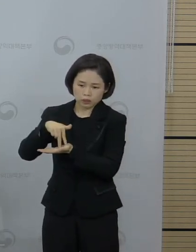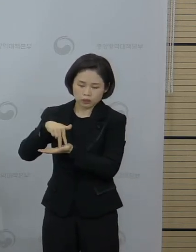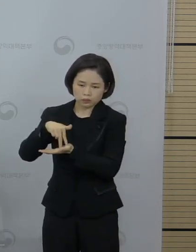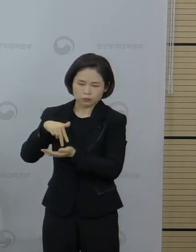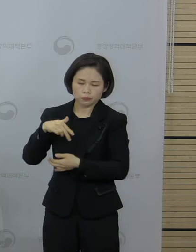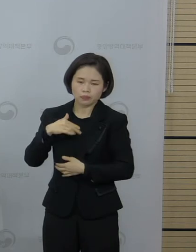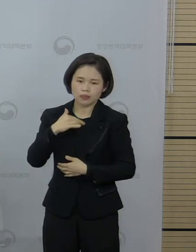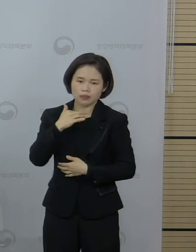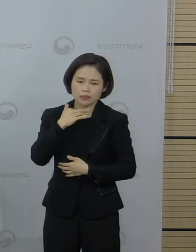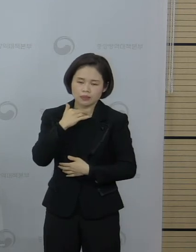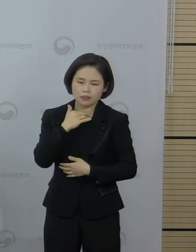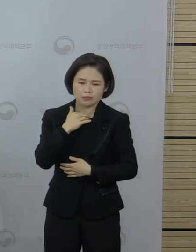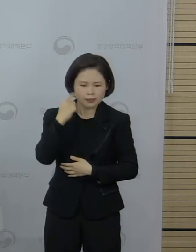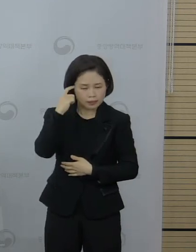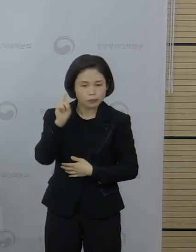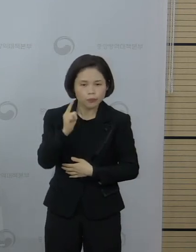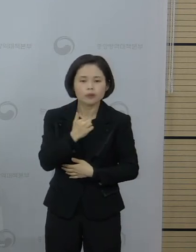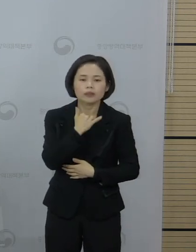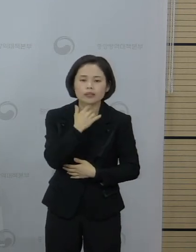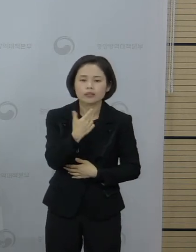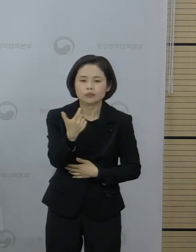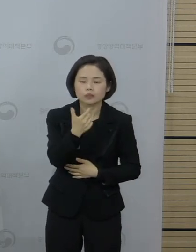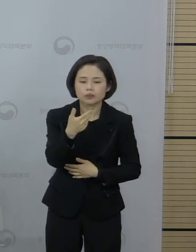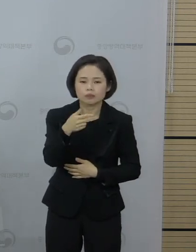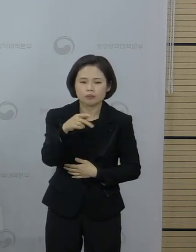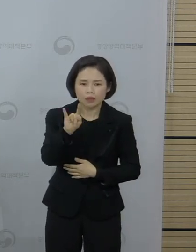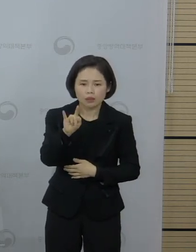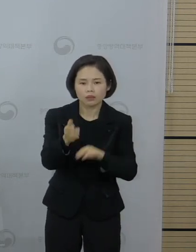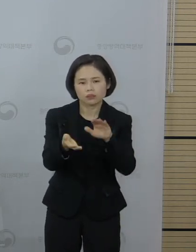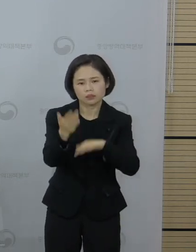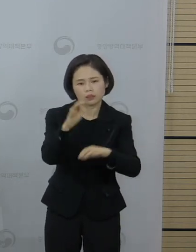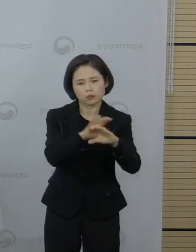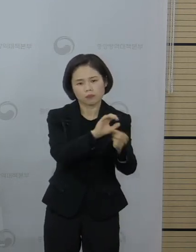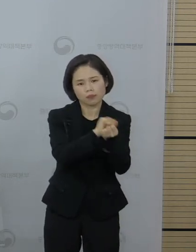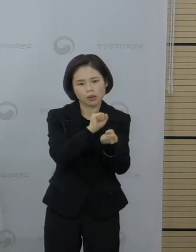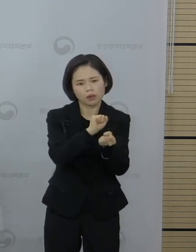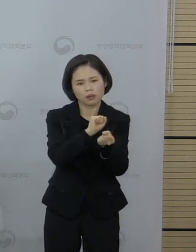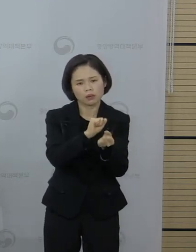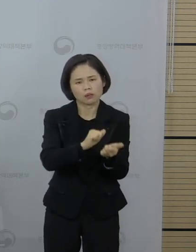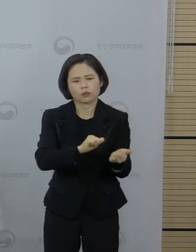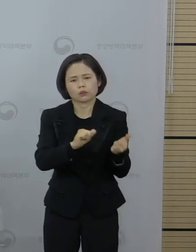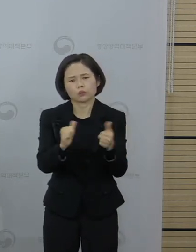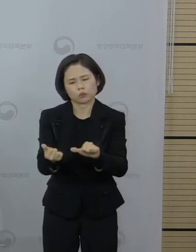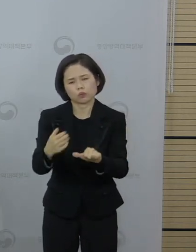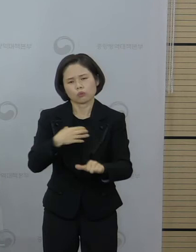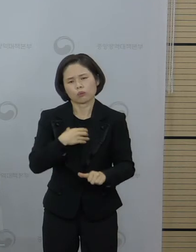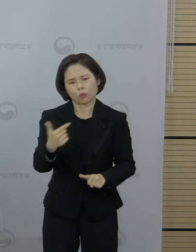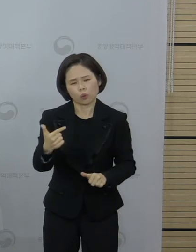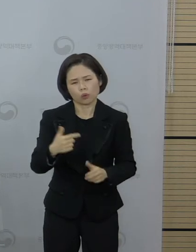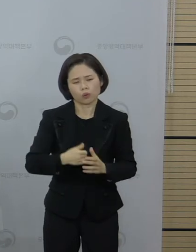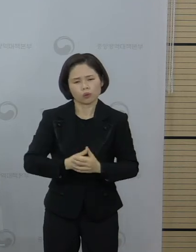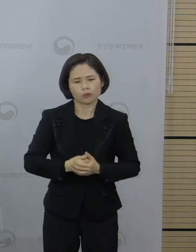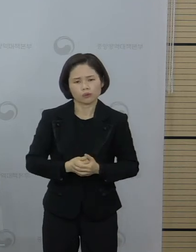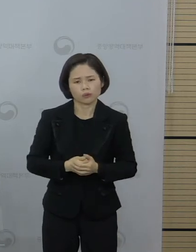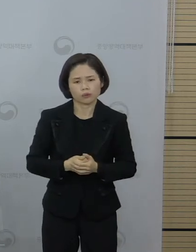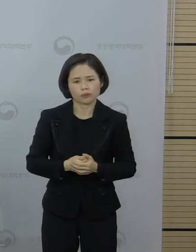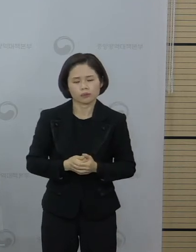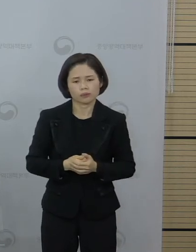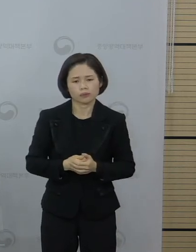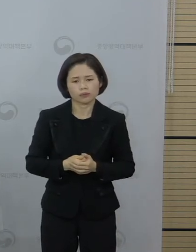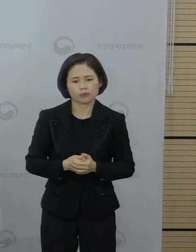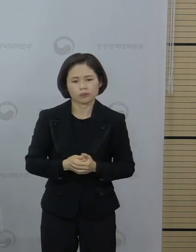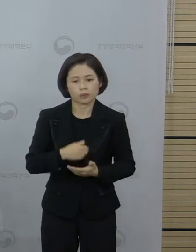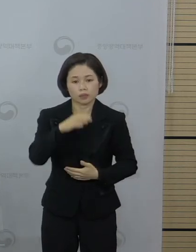60대 이상의 코로나19 치명률이 매우 높다는 점을 거듭 말씀을 드리고, 동시에